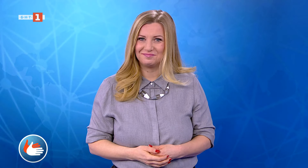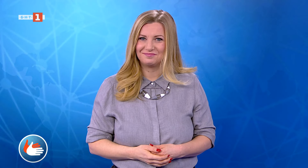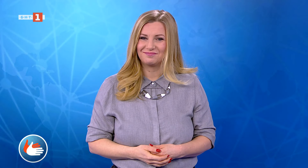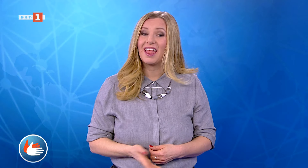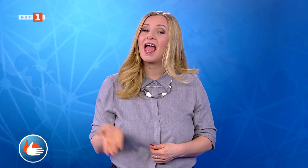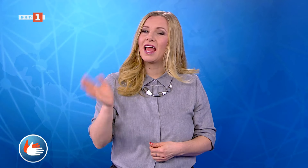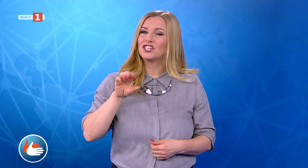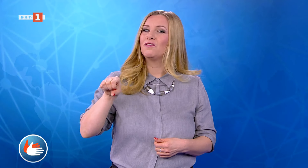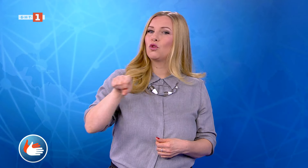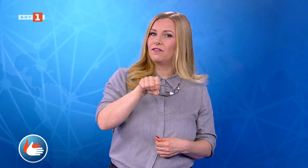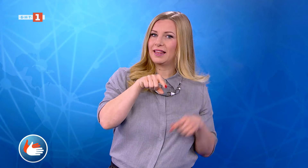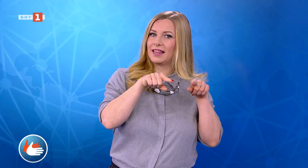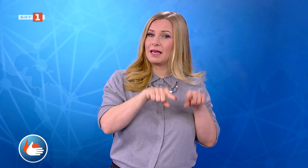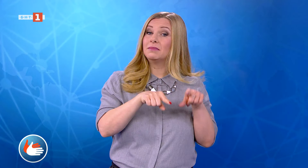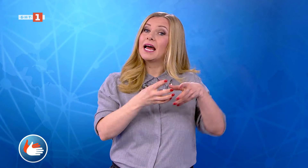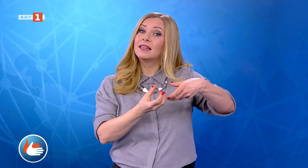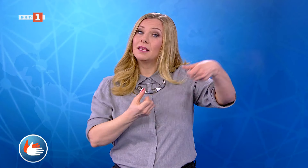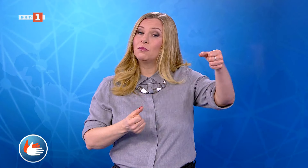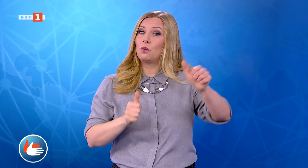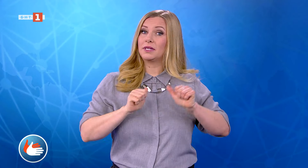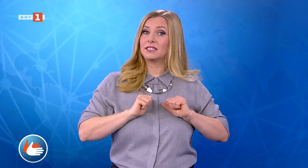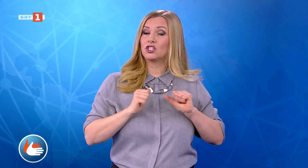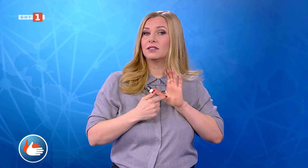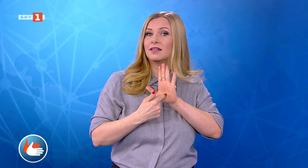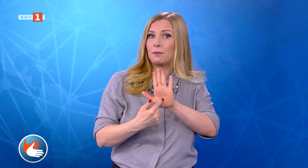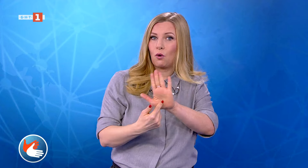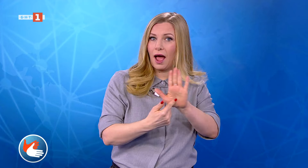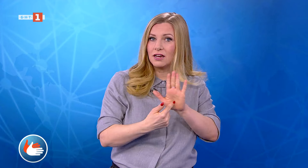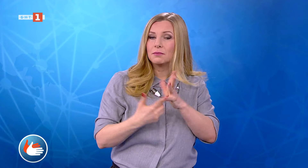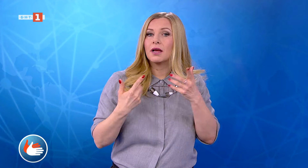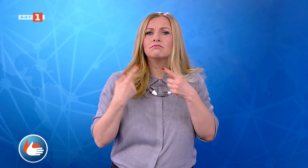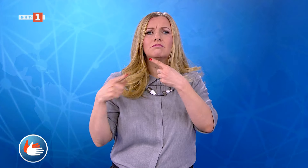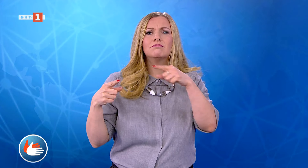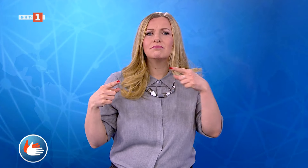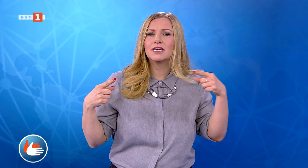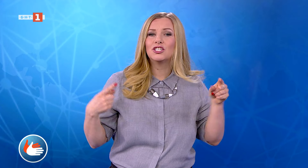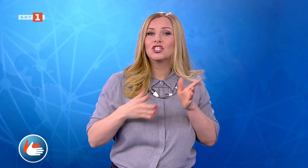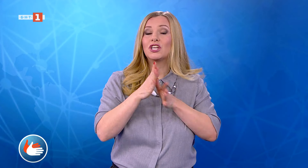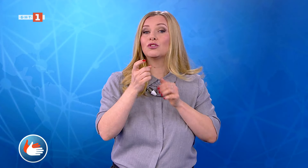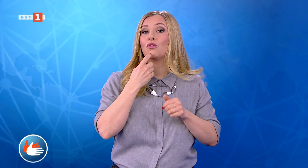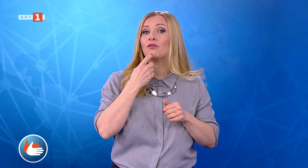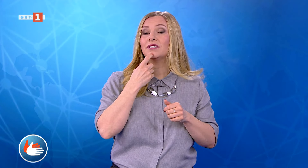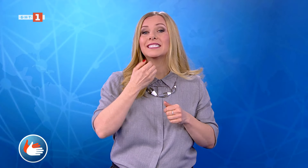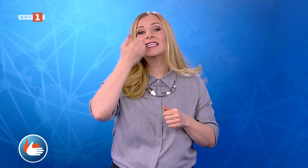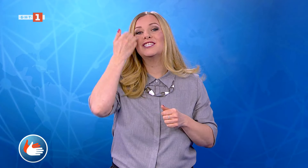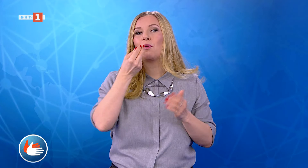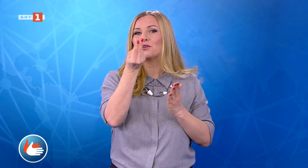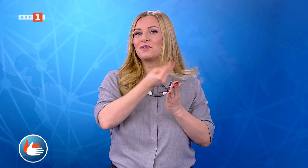Ще ви отведем и на една дипломна защита, за да ви покажем как многообразието на жестовият език се използва в изкуството.